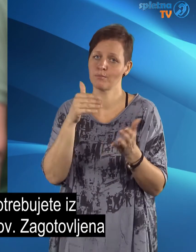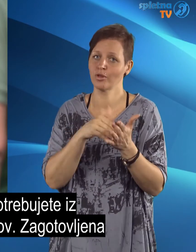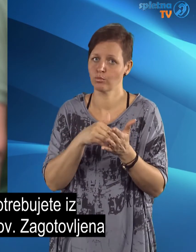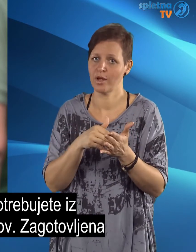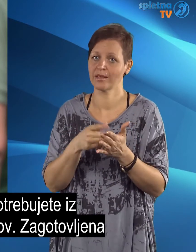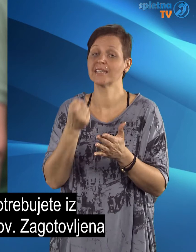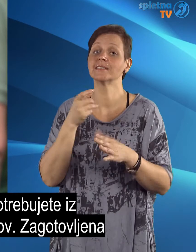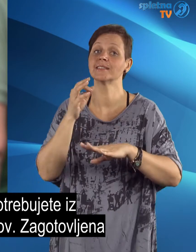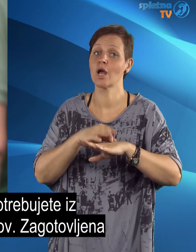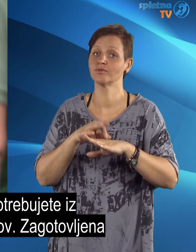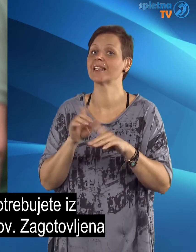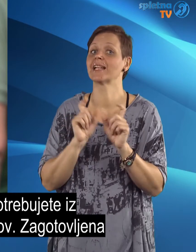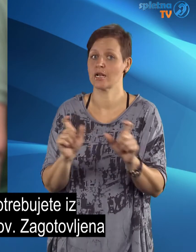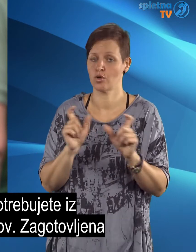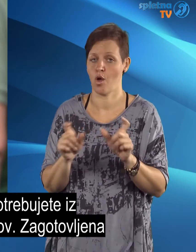razlogov.